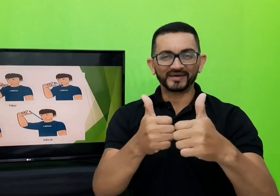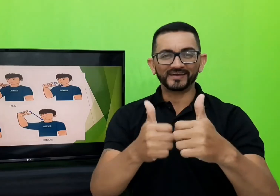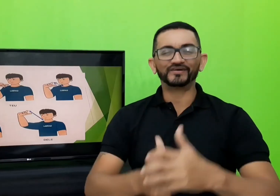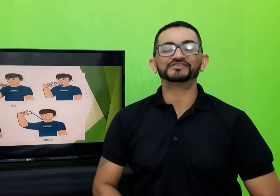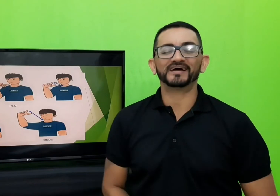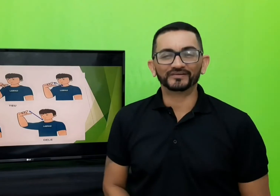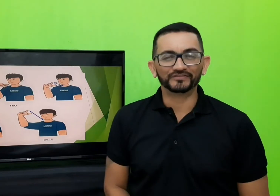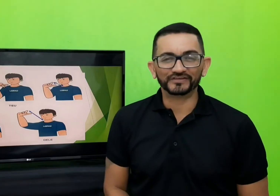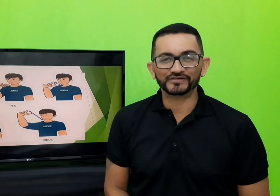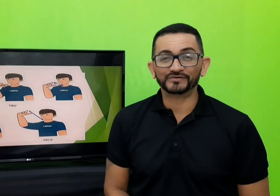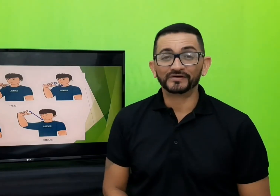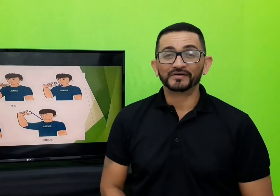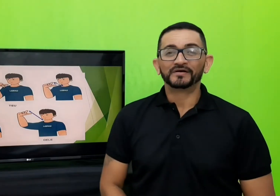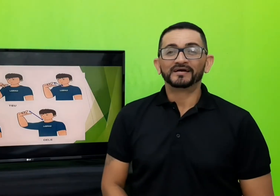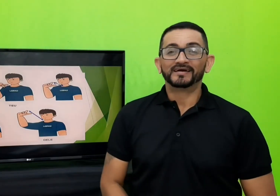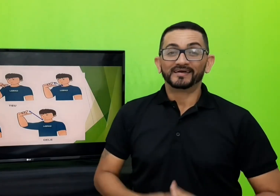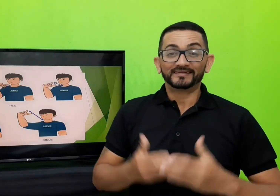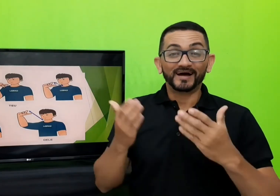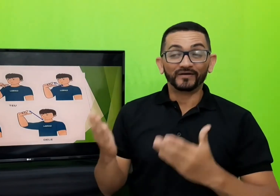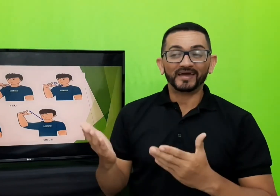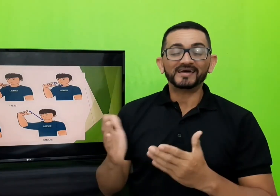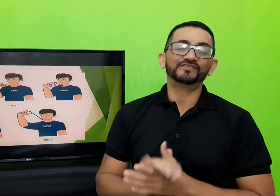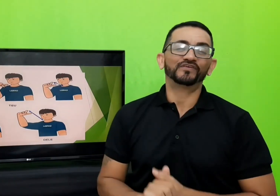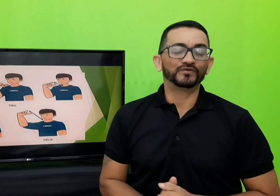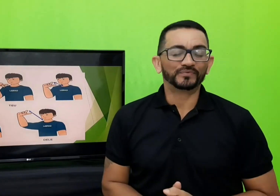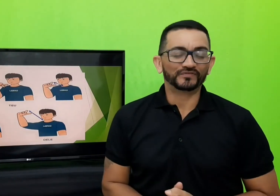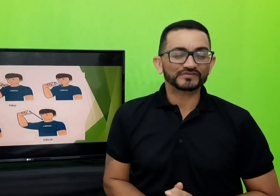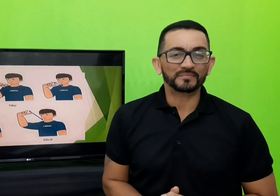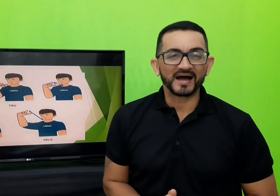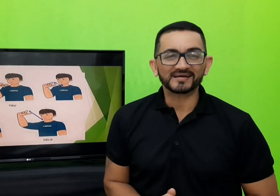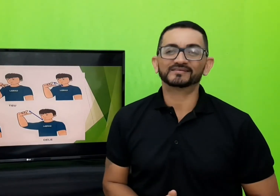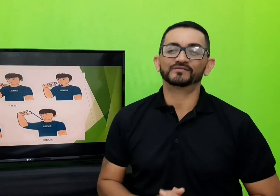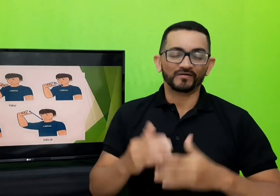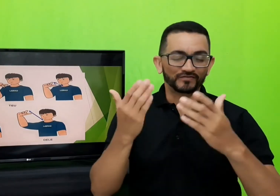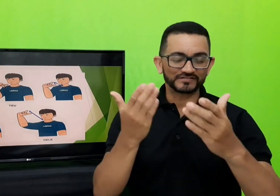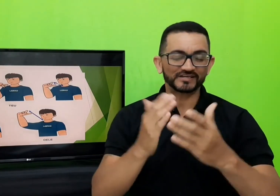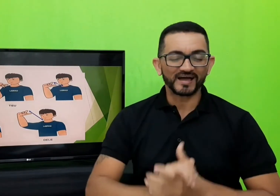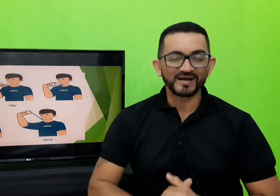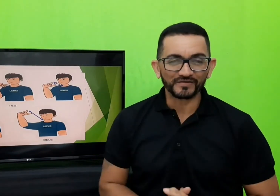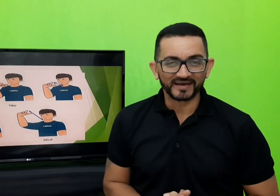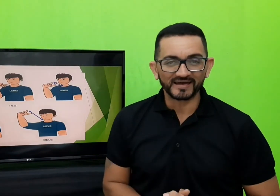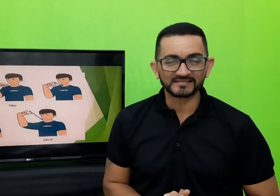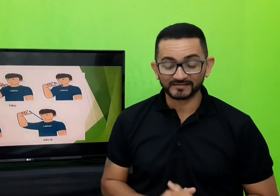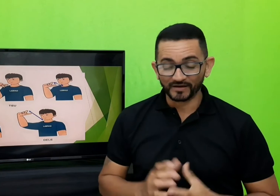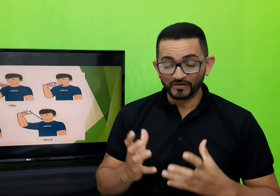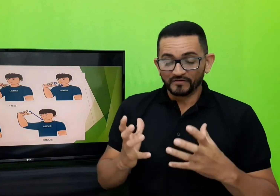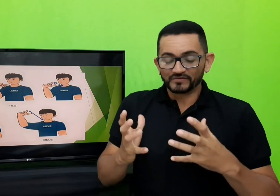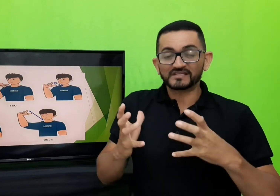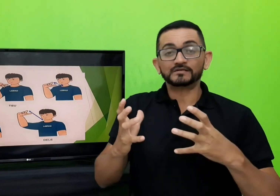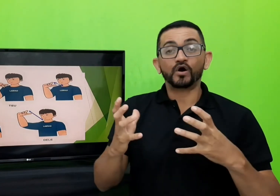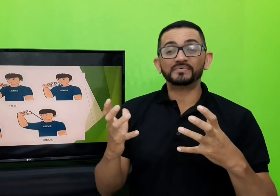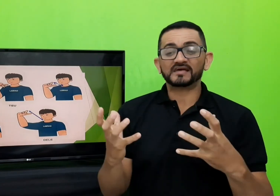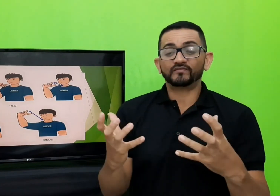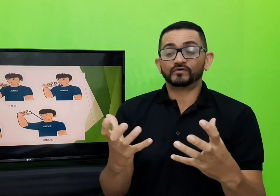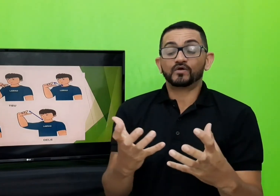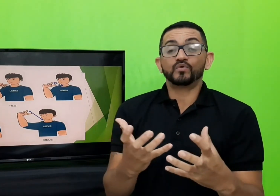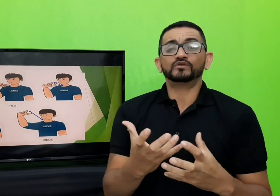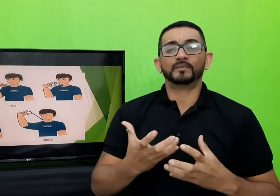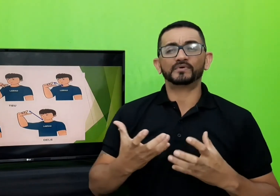Ok, gostaram do vídeo? Então, esse foi o professor Max, a qual vocês já conhecem. Então, vocês observam que quando uma